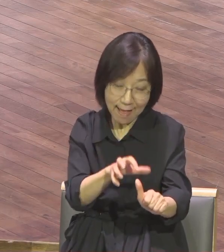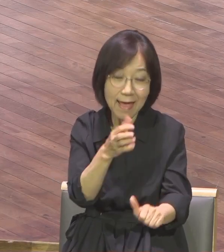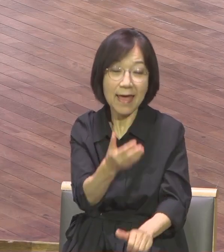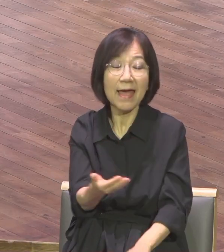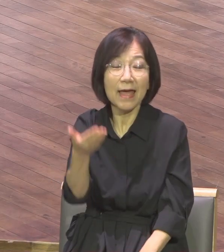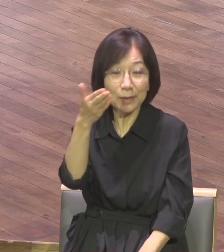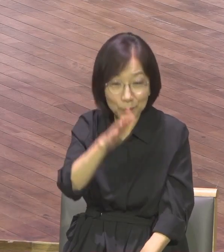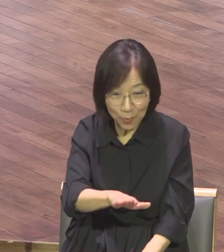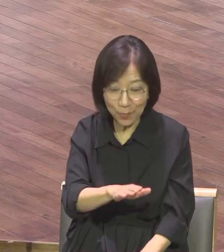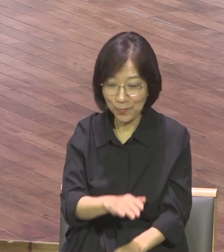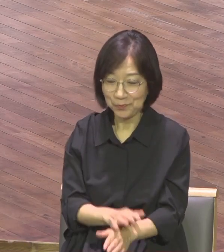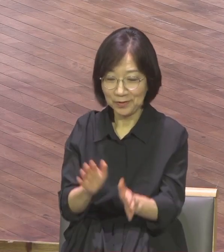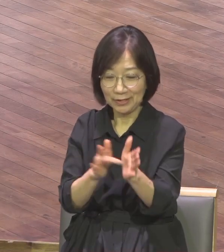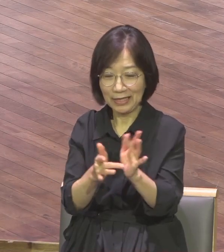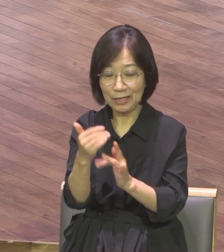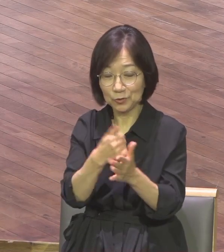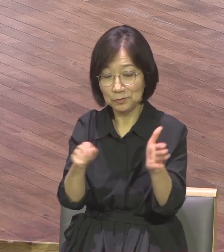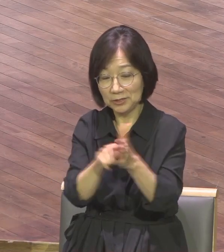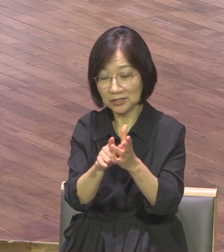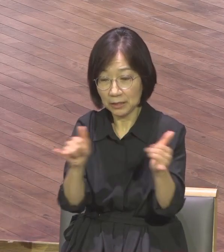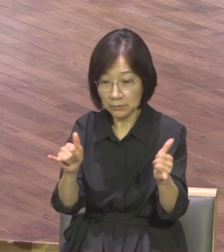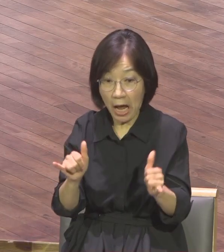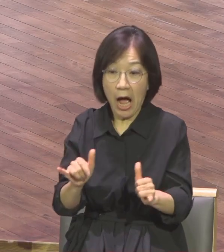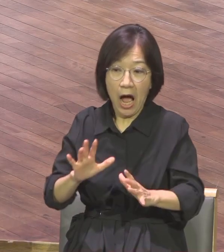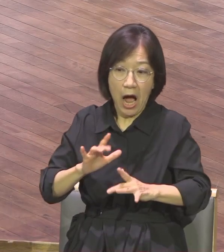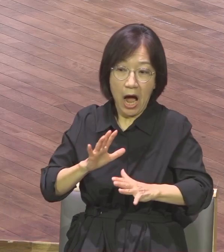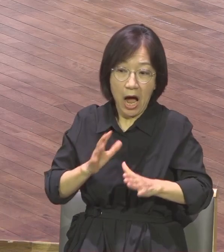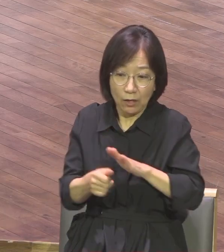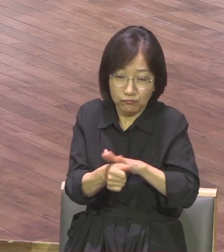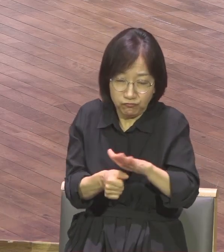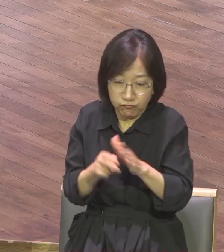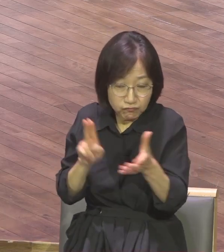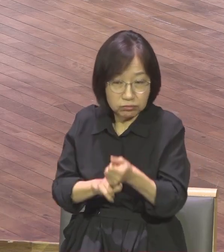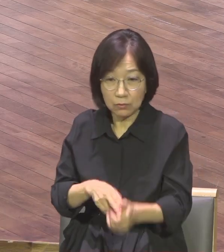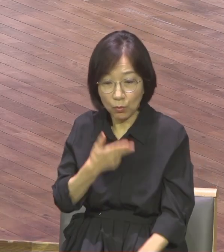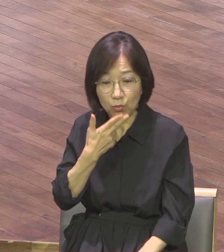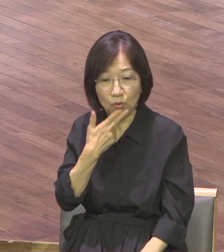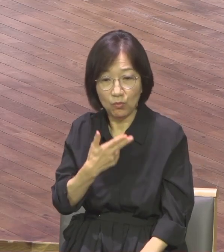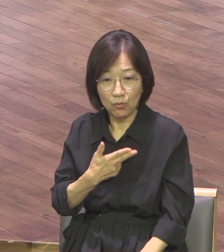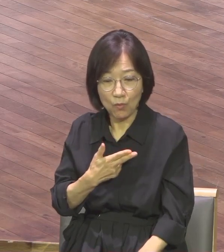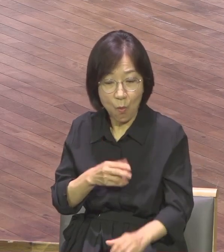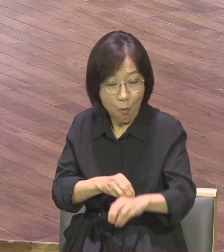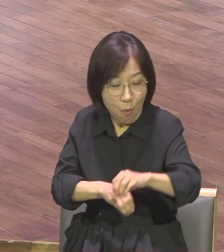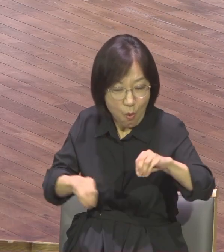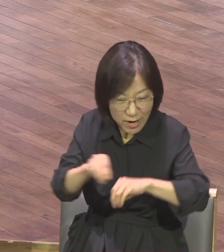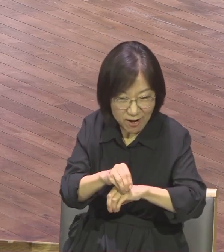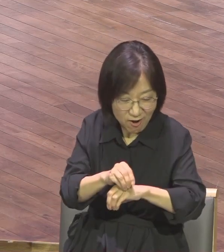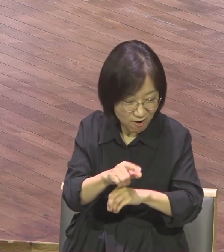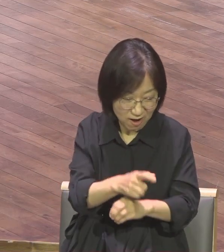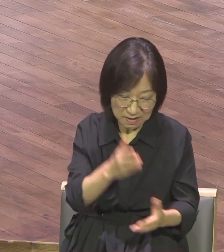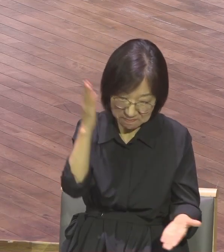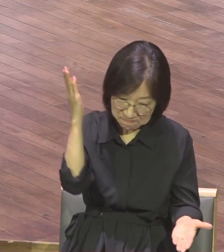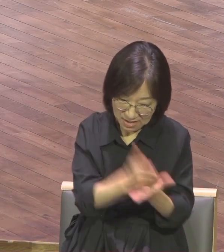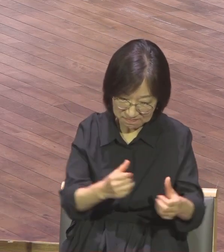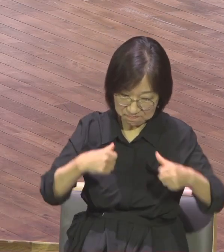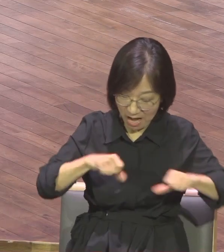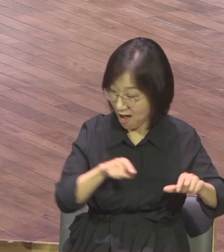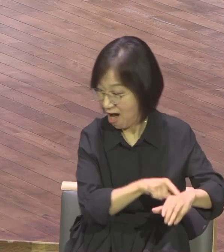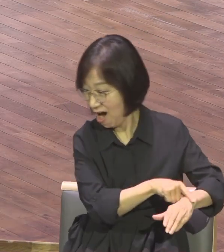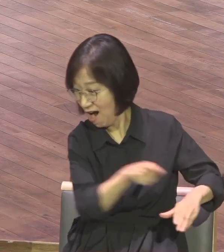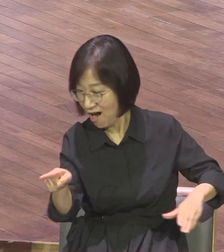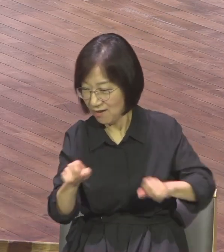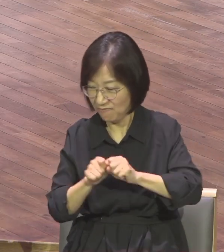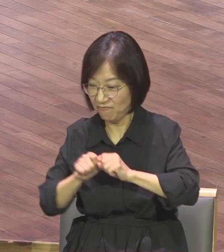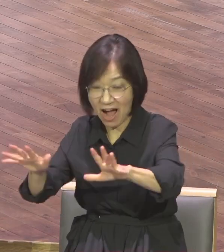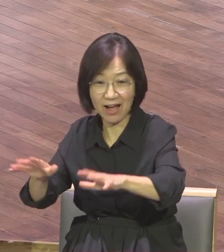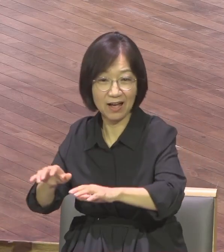못했고, 오히려 이 박해가 각 지역과 각 나라로 흩어져서 복음 전하는 계기가 되었다.